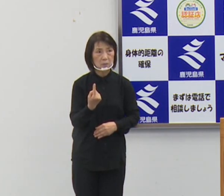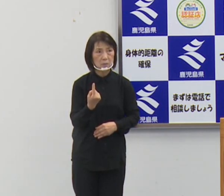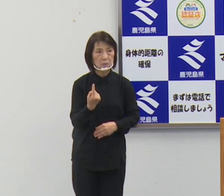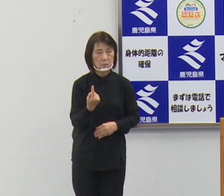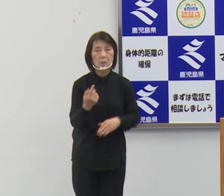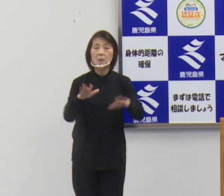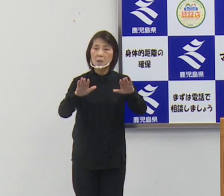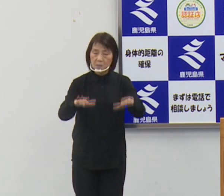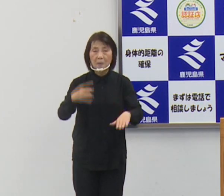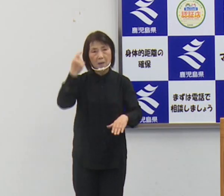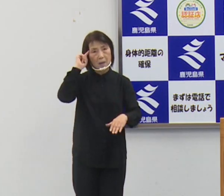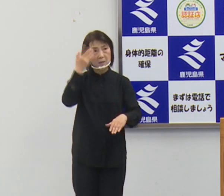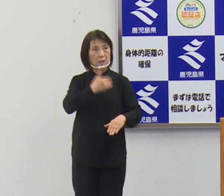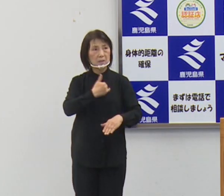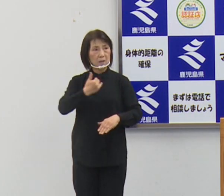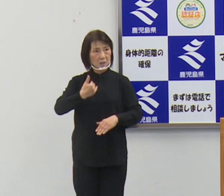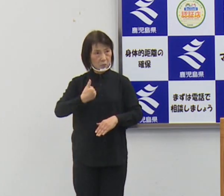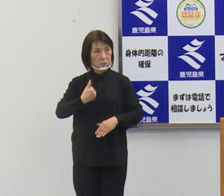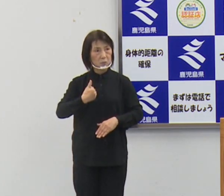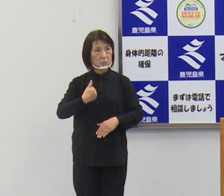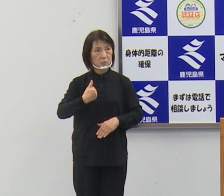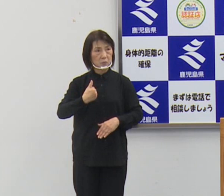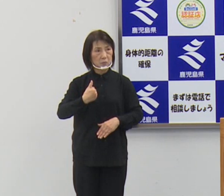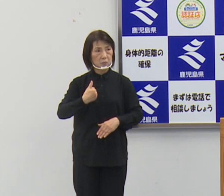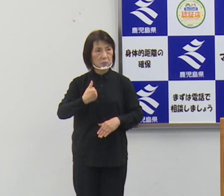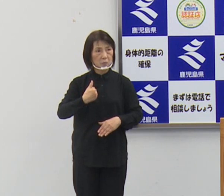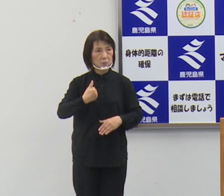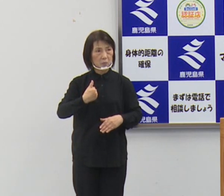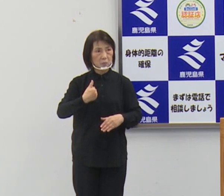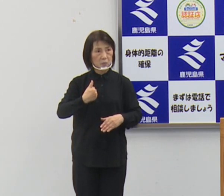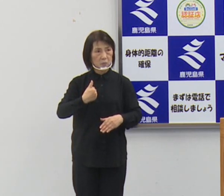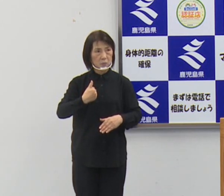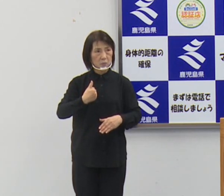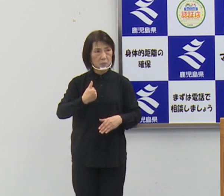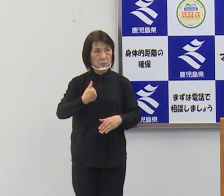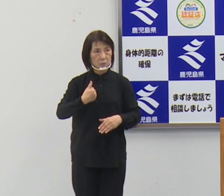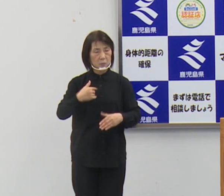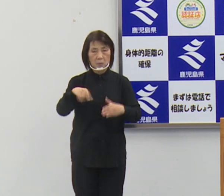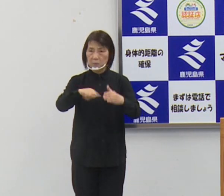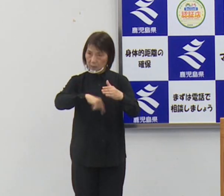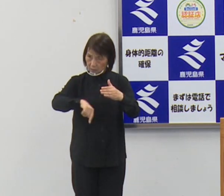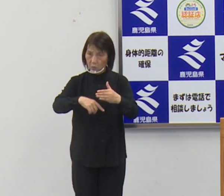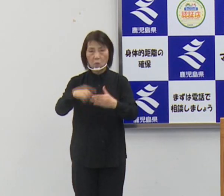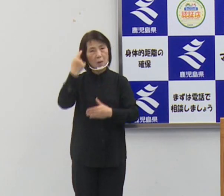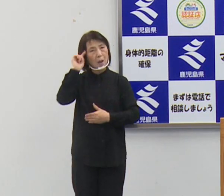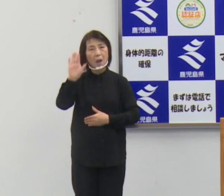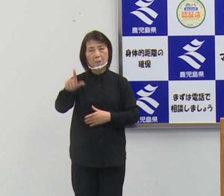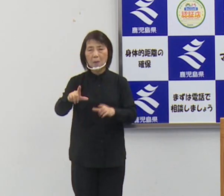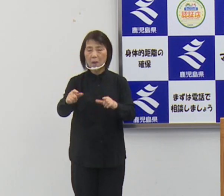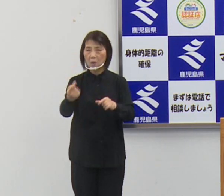で考える段階にあるのか、それともやはりまだそこには至っていないのか、何かお考えがあれば教えてください。